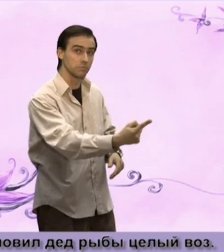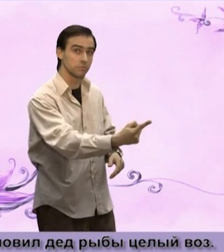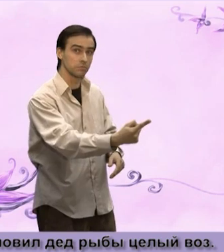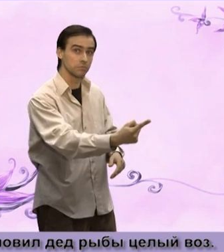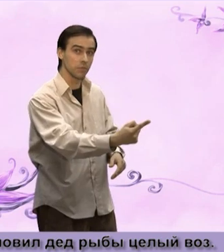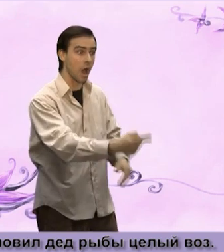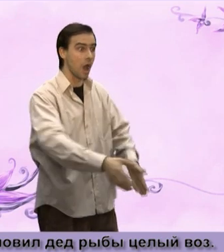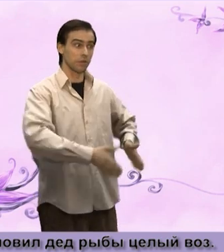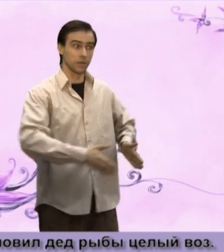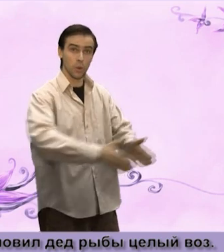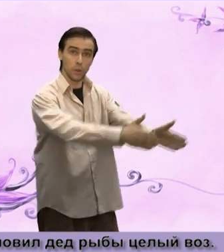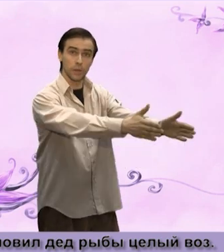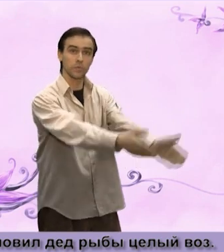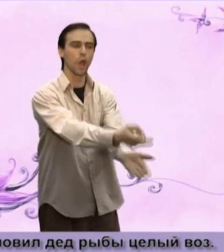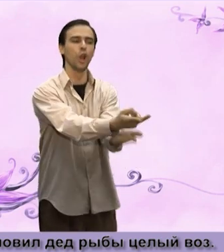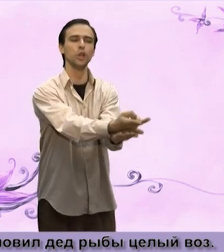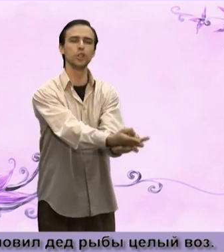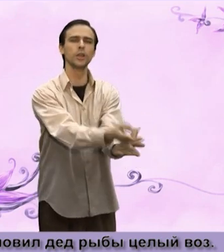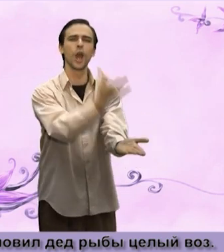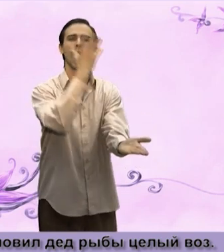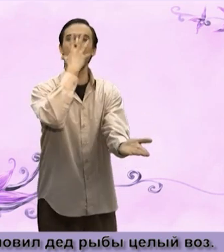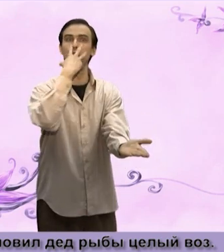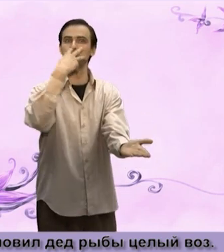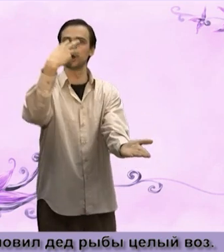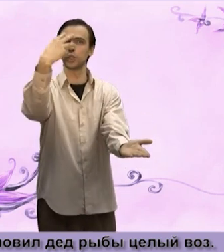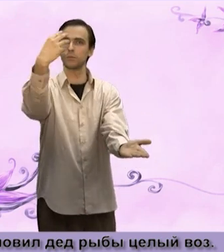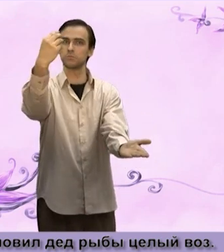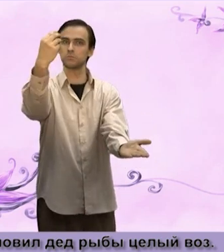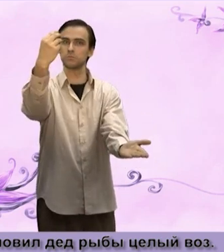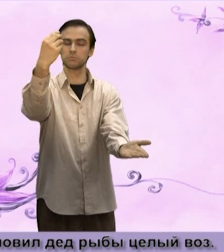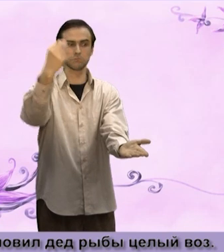видит: лисичка на дороге лежит.